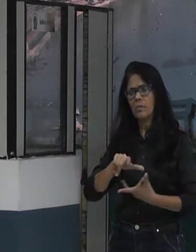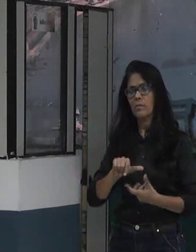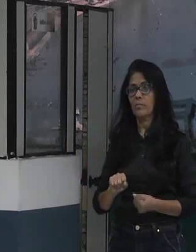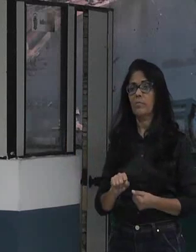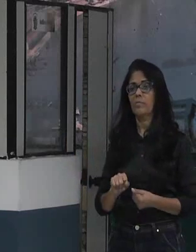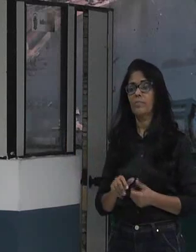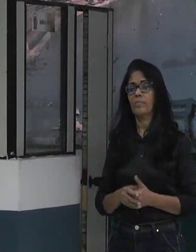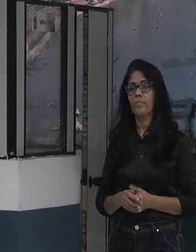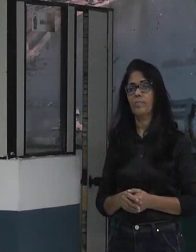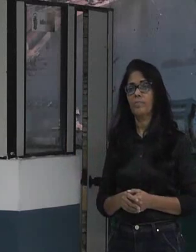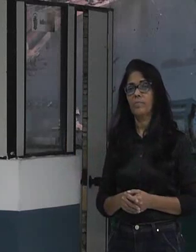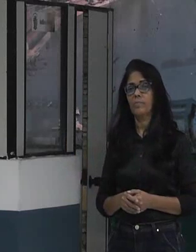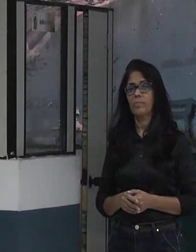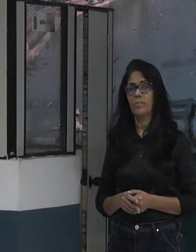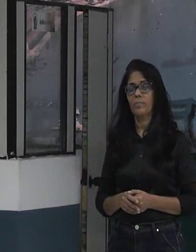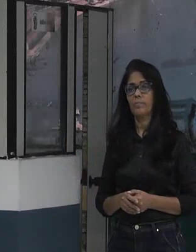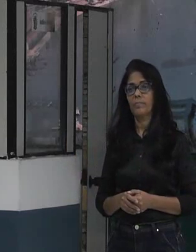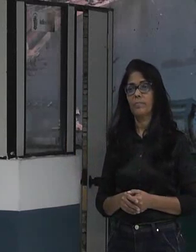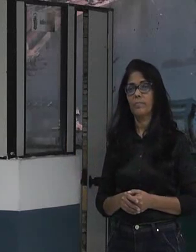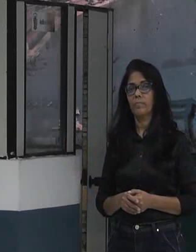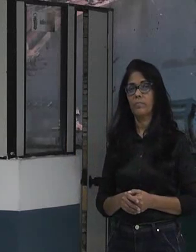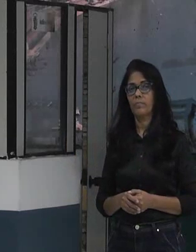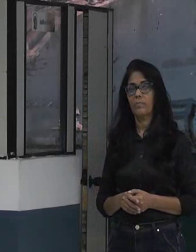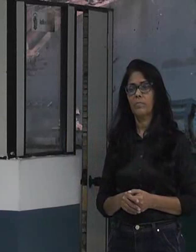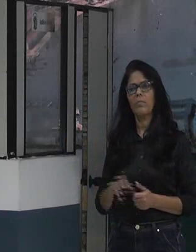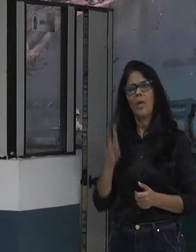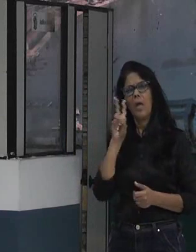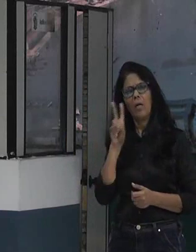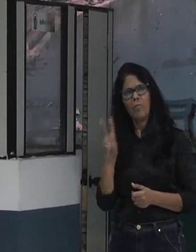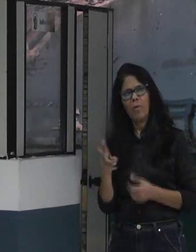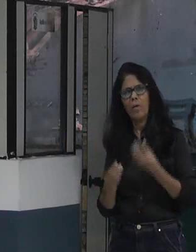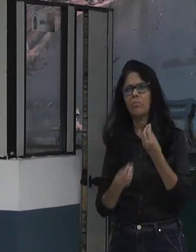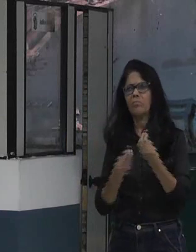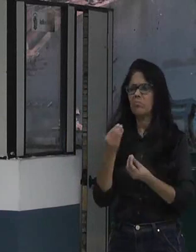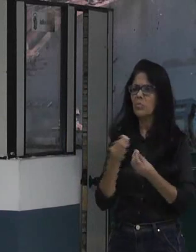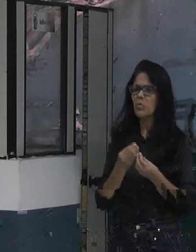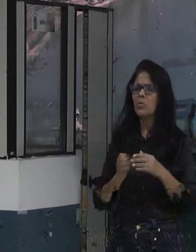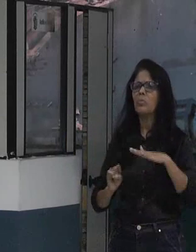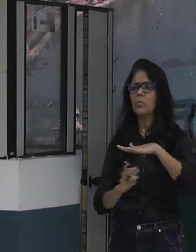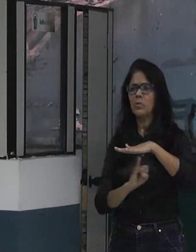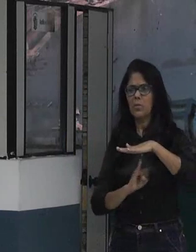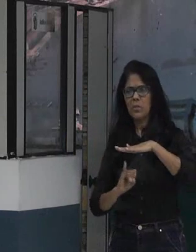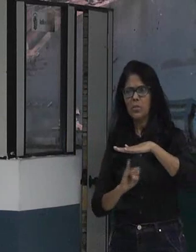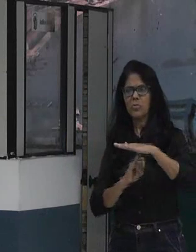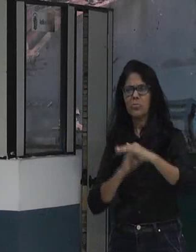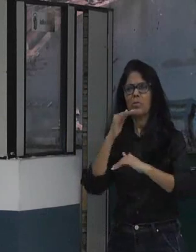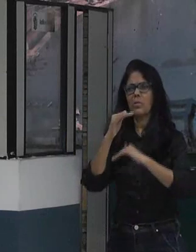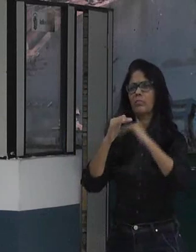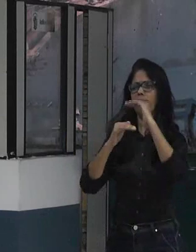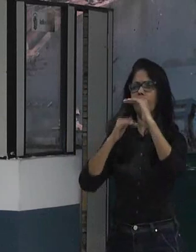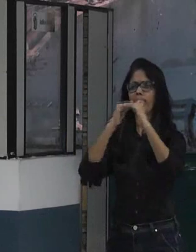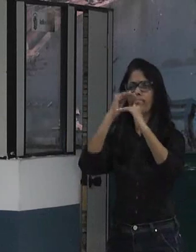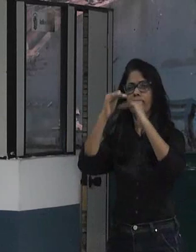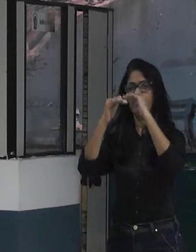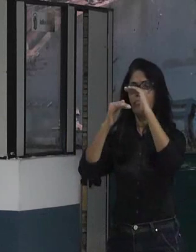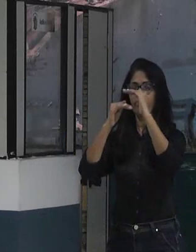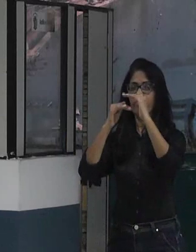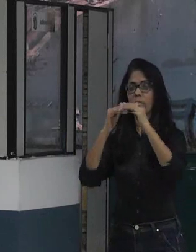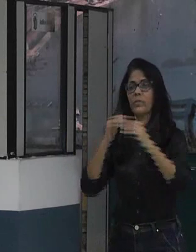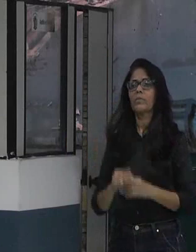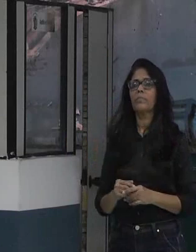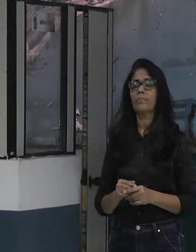daquele bairro, e a gente vê aquela instituição crescendo, a gente vê aquela instituição levando fronteiras da nossa